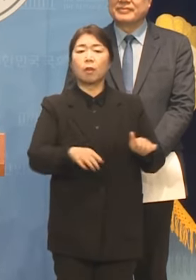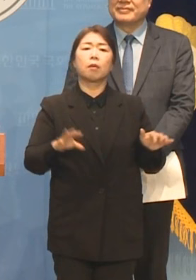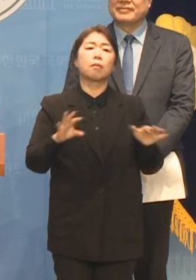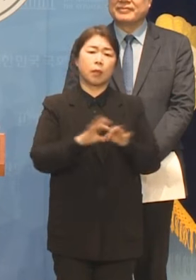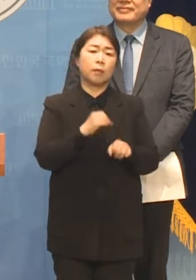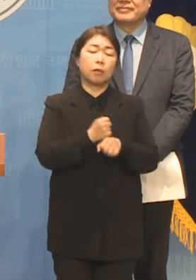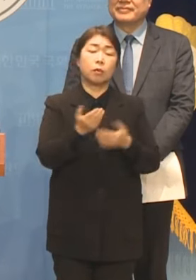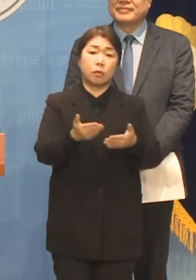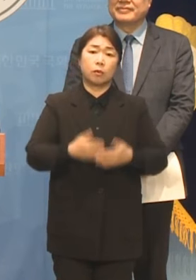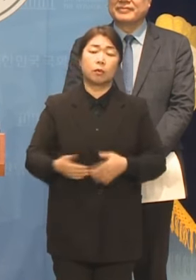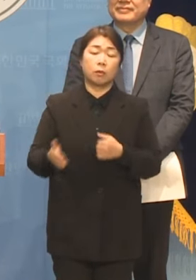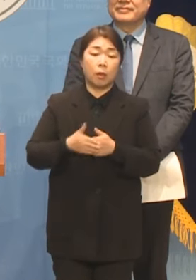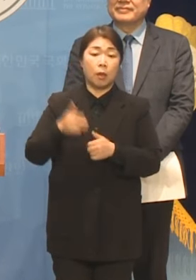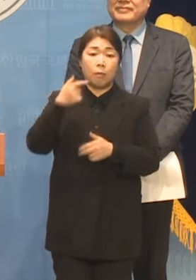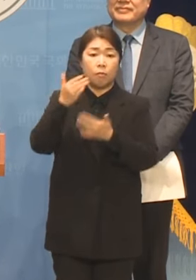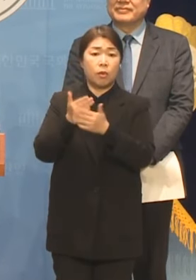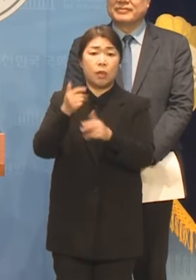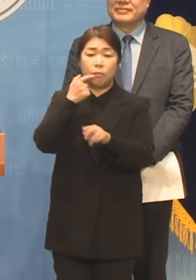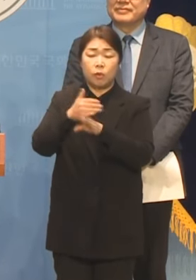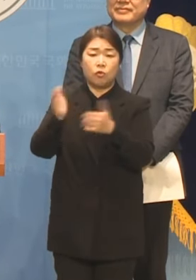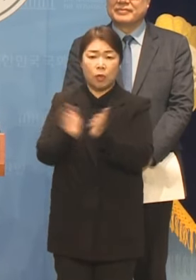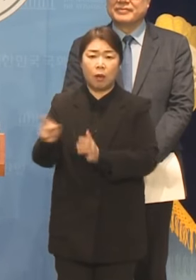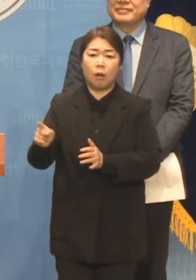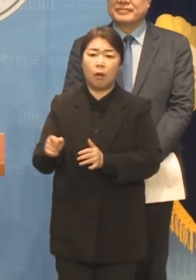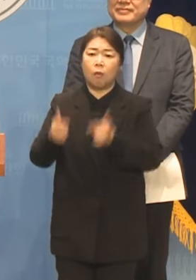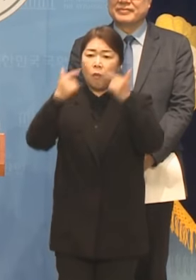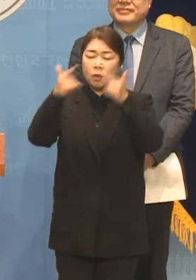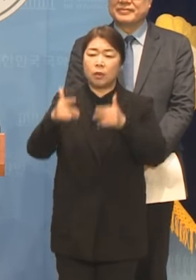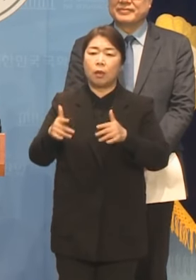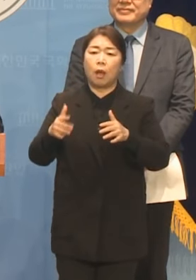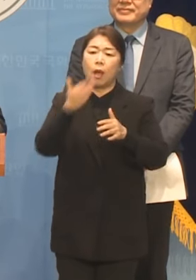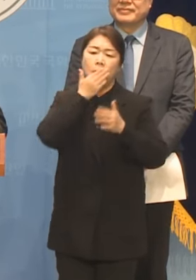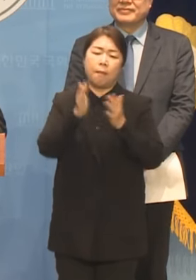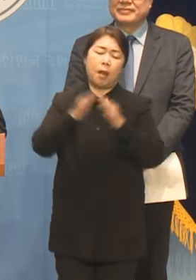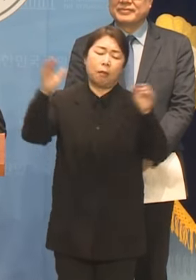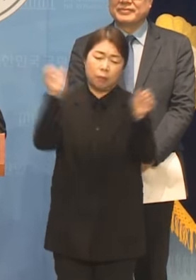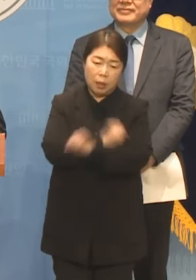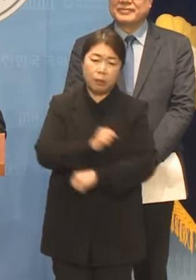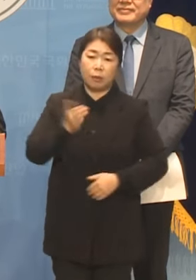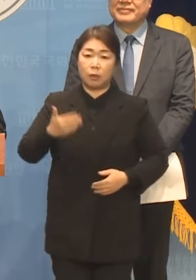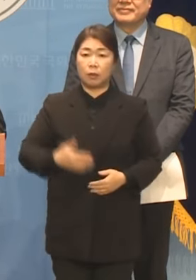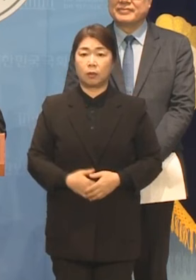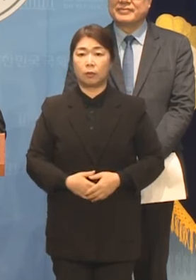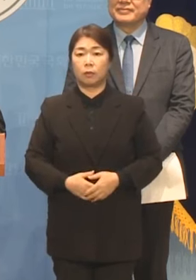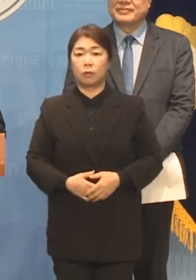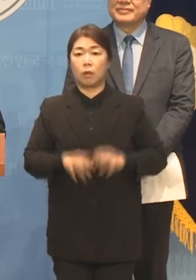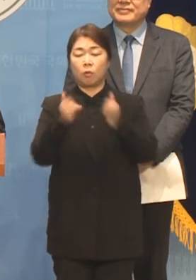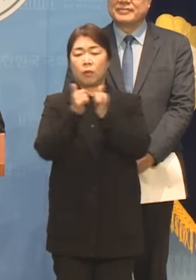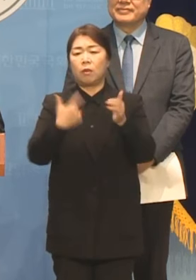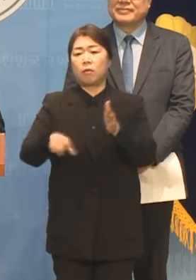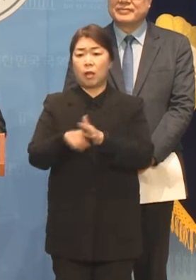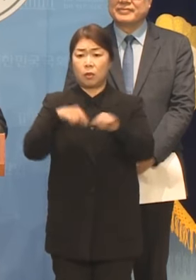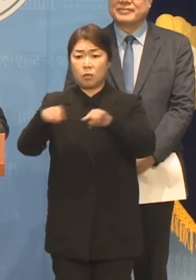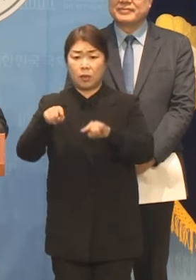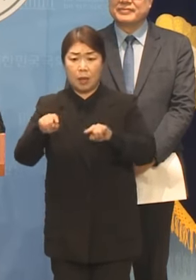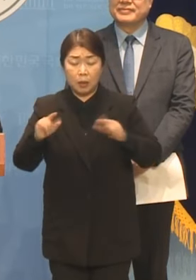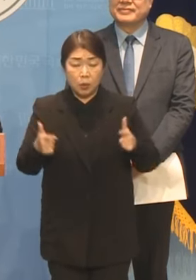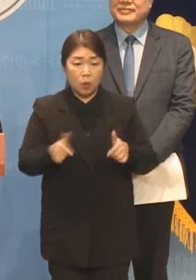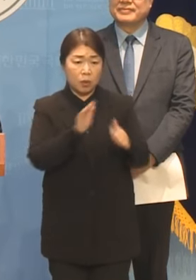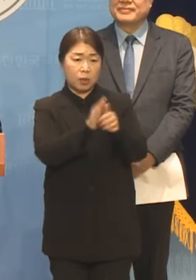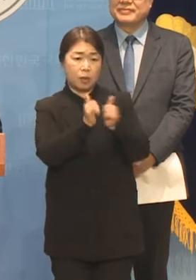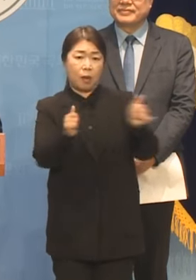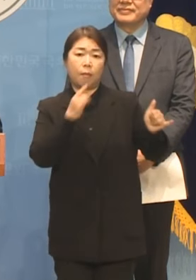결과 민주당은 극단화 역설에 빠졌습니다 국민을 위한 정치가 아니라 지지자만 위한 개만을 위한